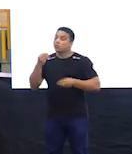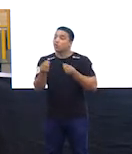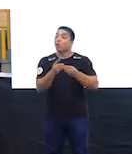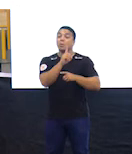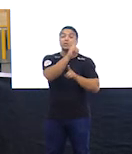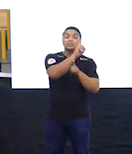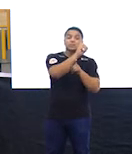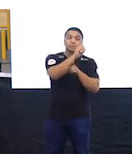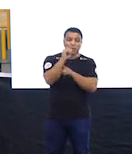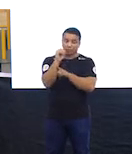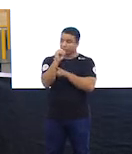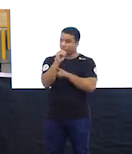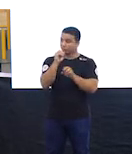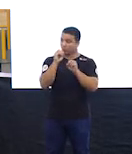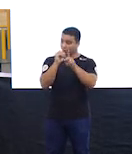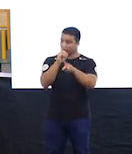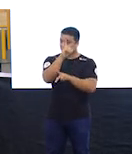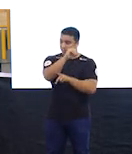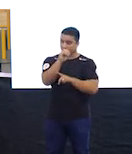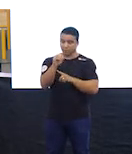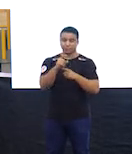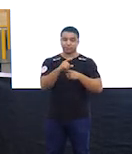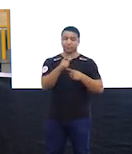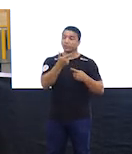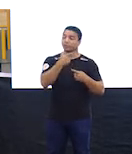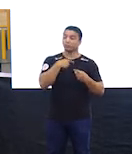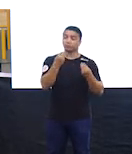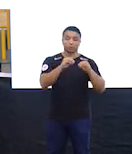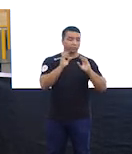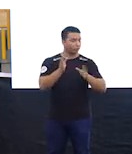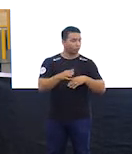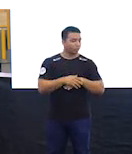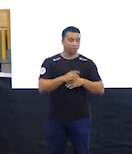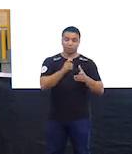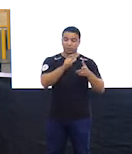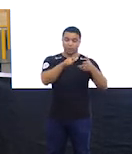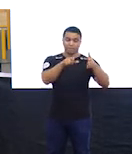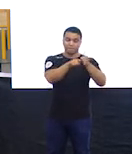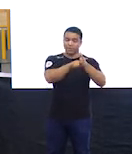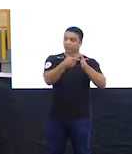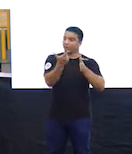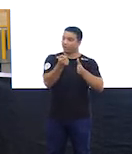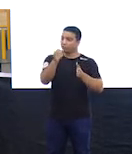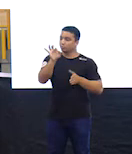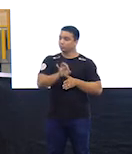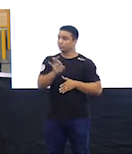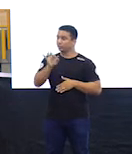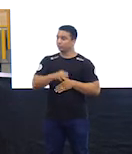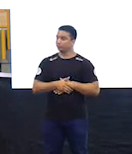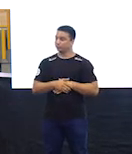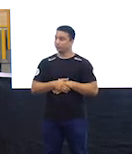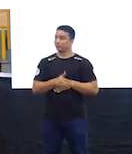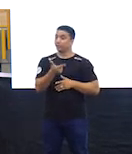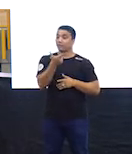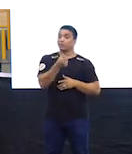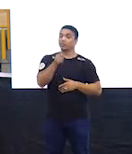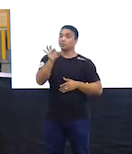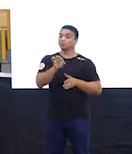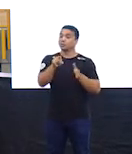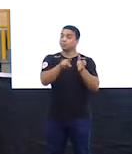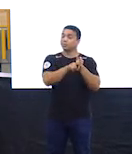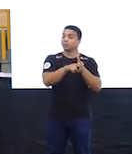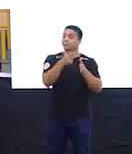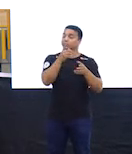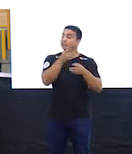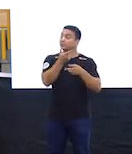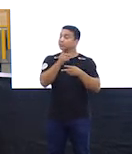começo? 100. Aí eu vou e faço o quê? Vou tirar 20%. Gente, quanto é